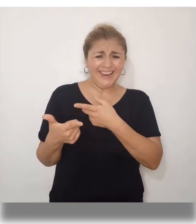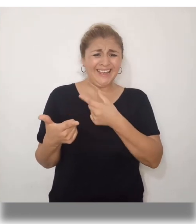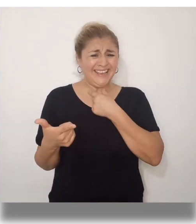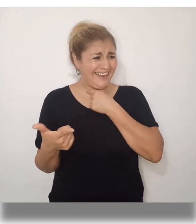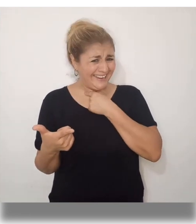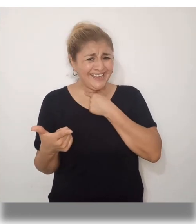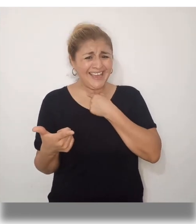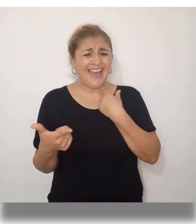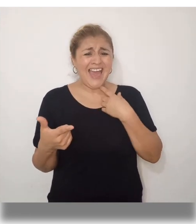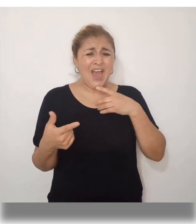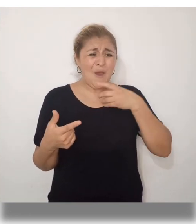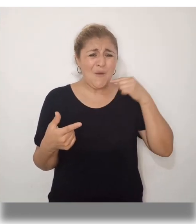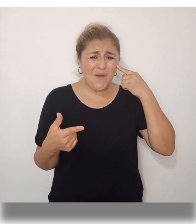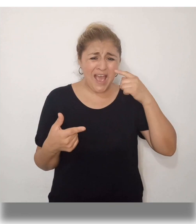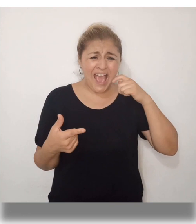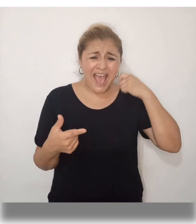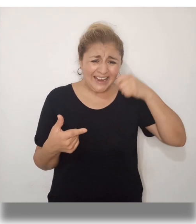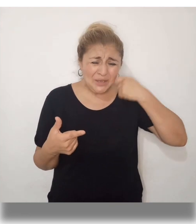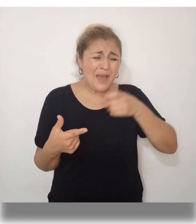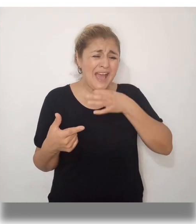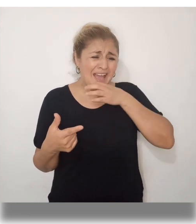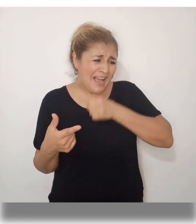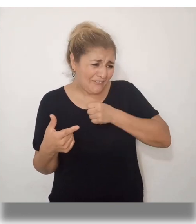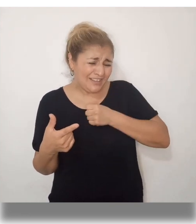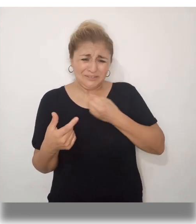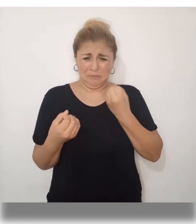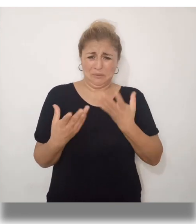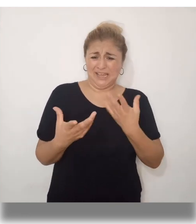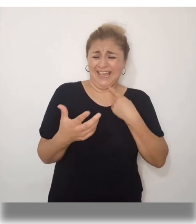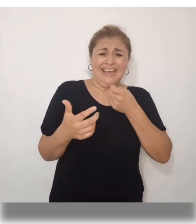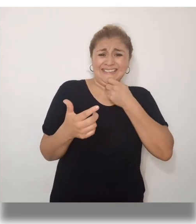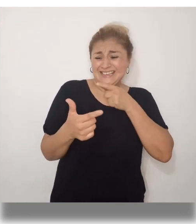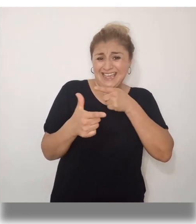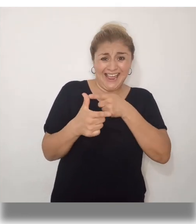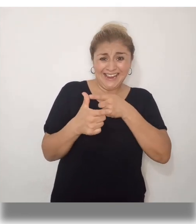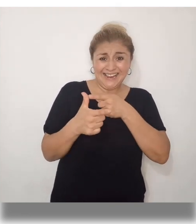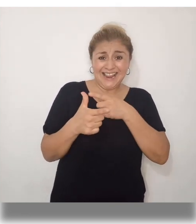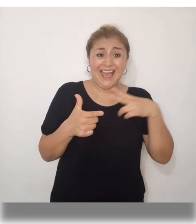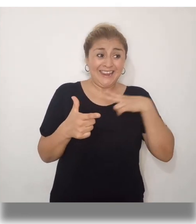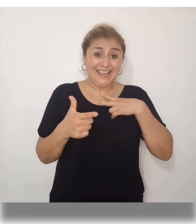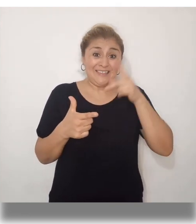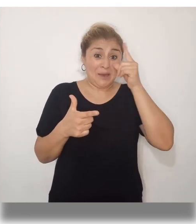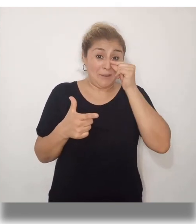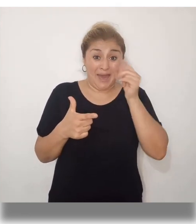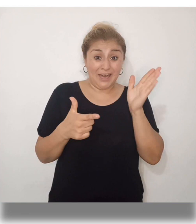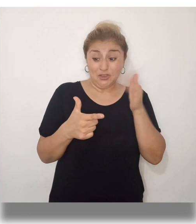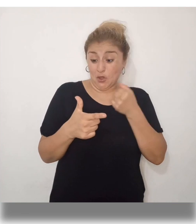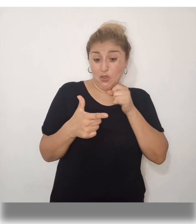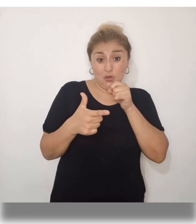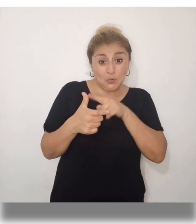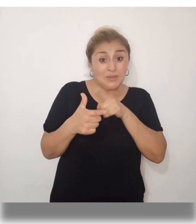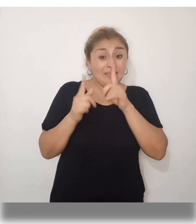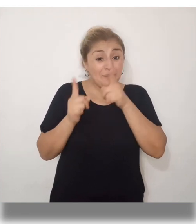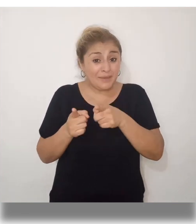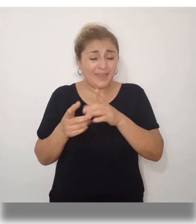hijo y tenía acceso a todas las riquezas del padre muchas veces nosotros